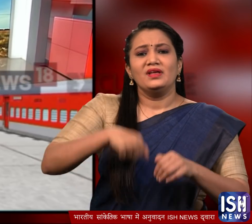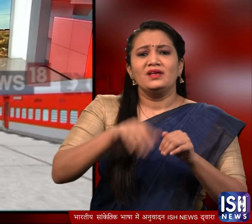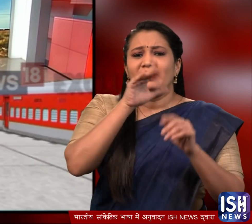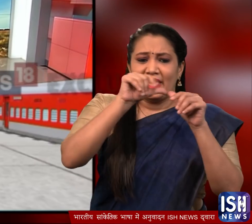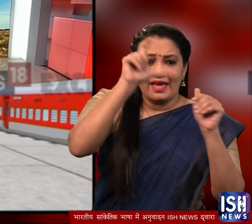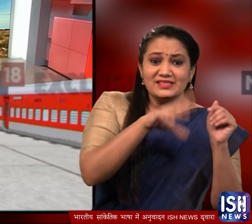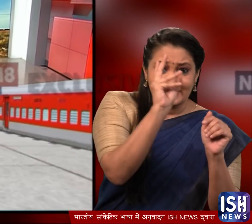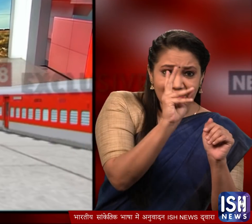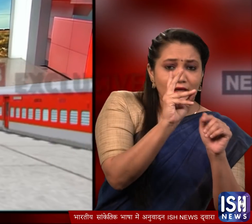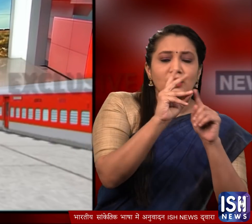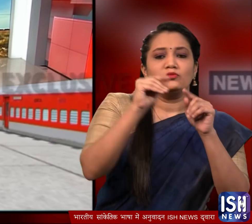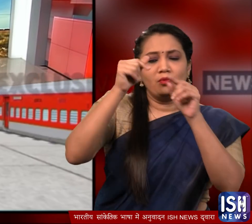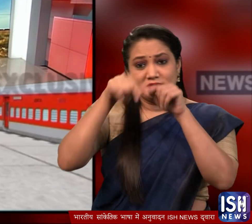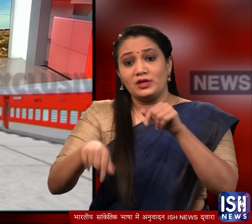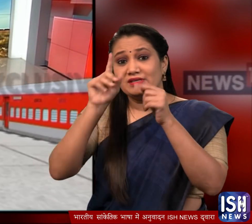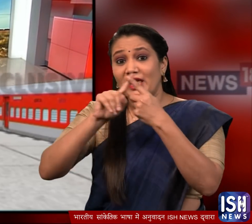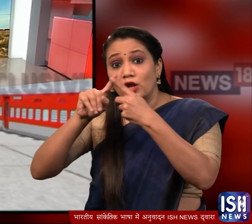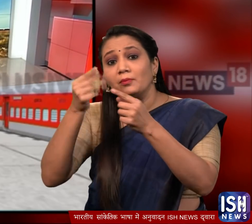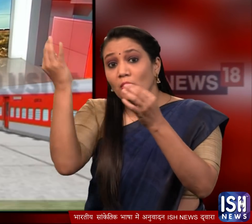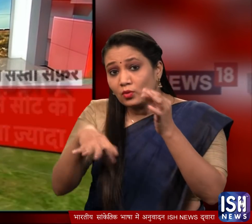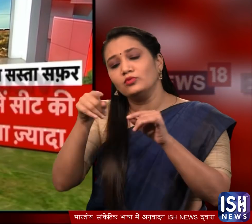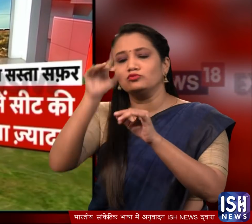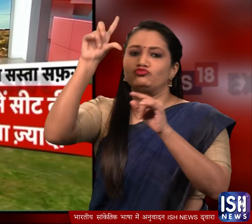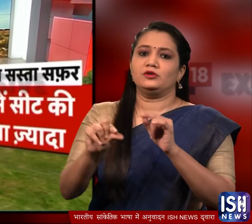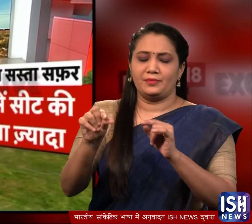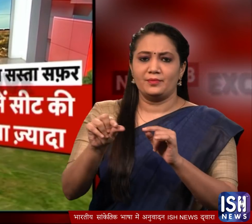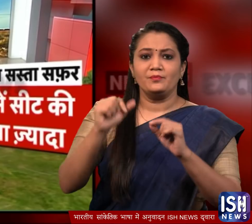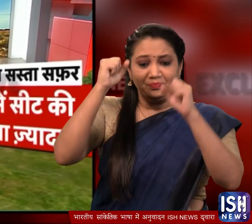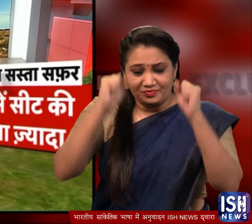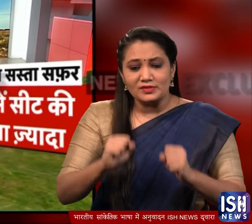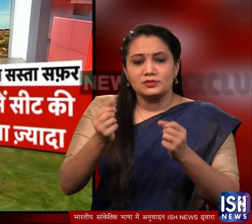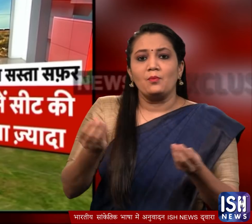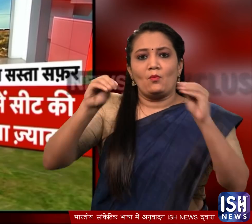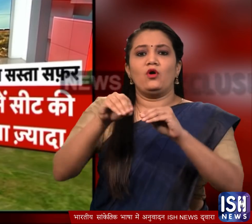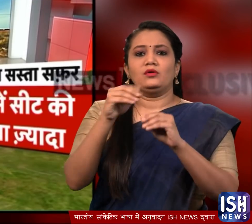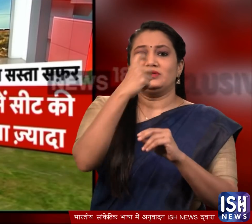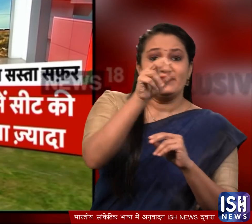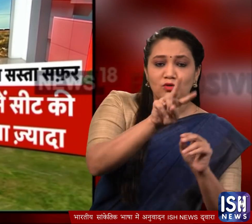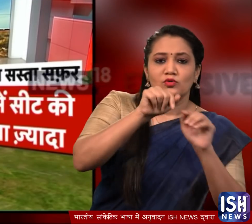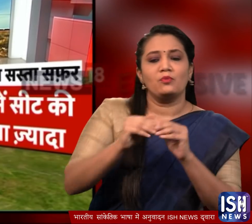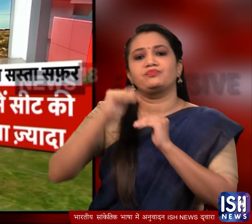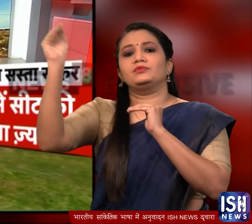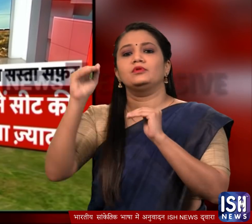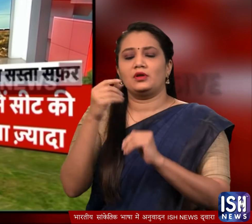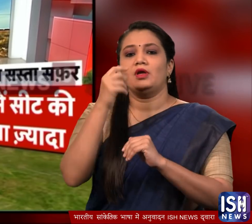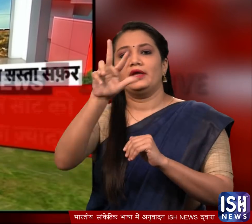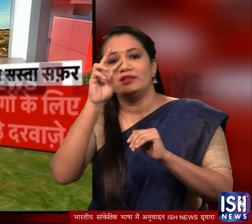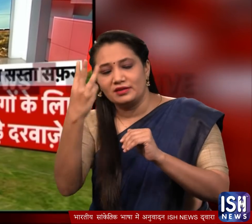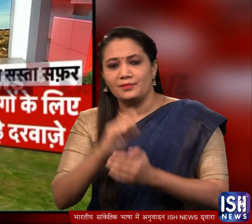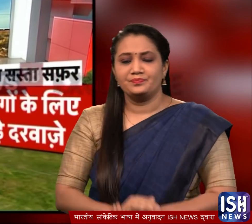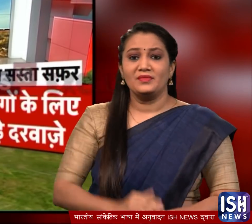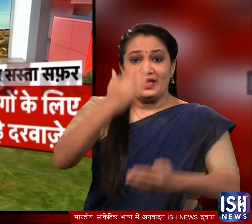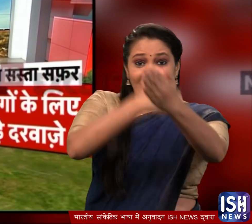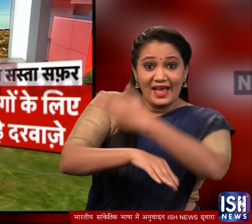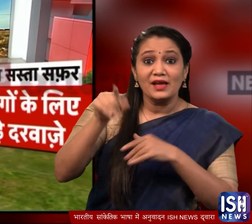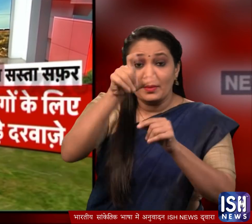का किराया AC 3 कोच से कम होगा, क्योंकि नए कोच में सीटों की संख्या बढ़ाकर 72 से 83 कर दी गई है। इस कोच में दिव्यांगों के